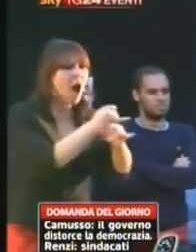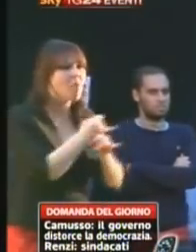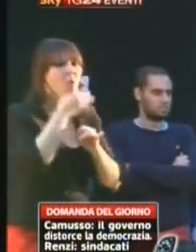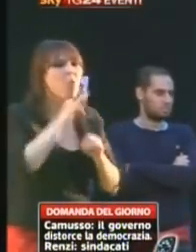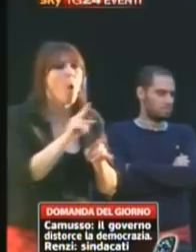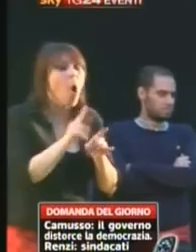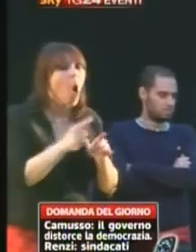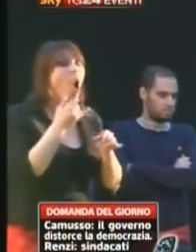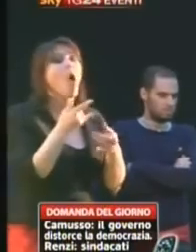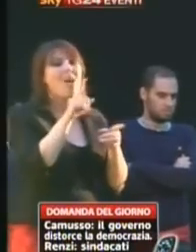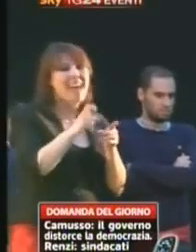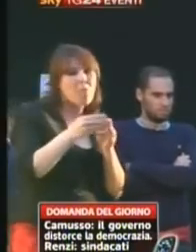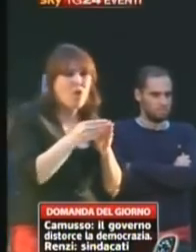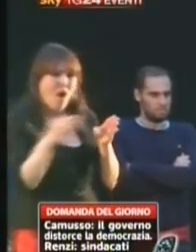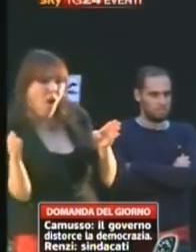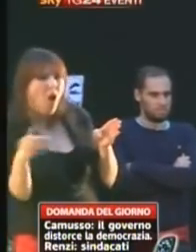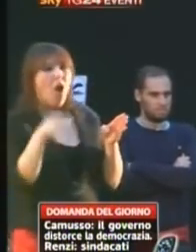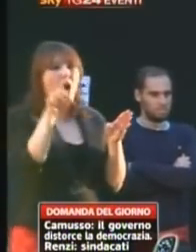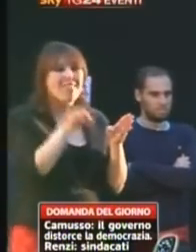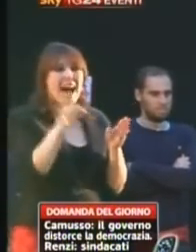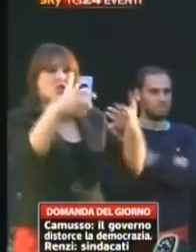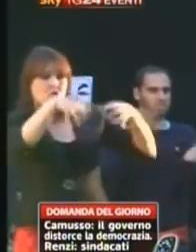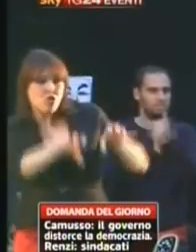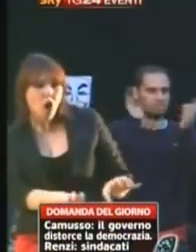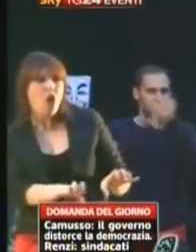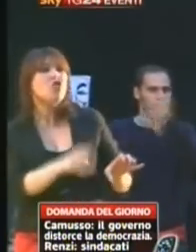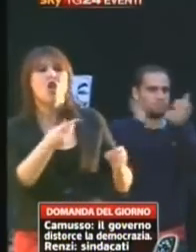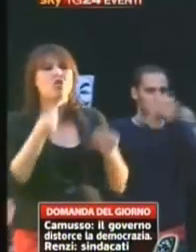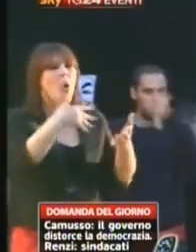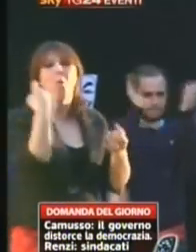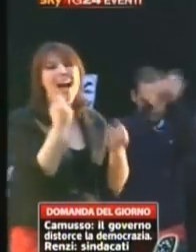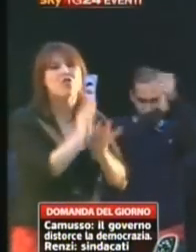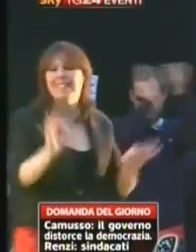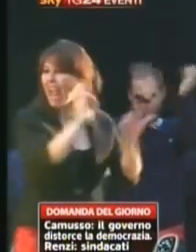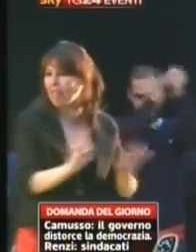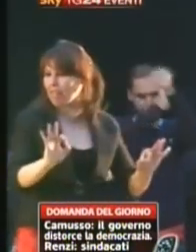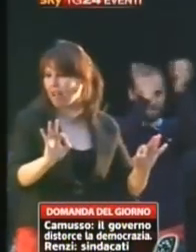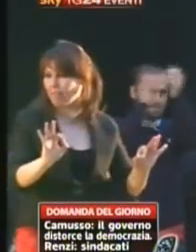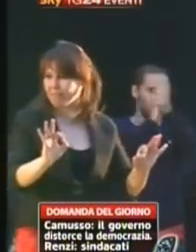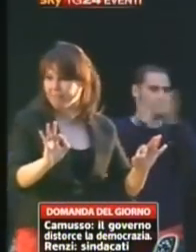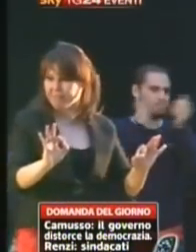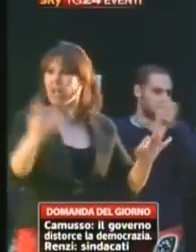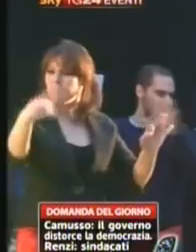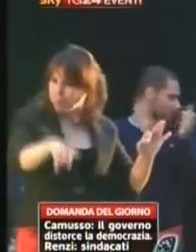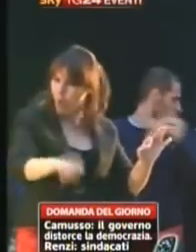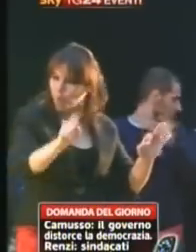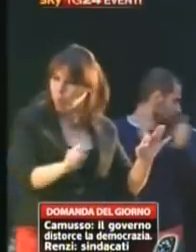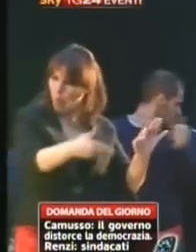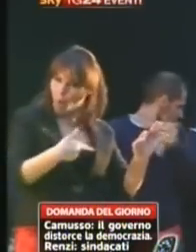ci allungate il debito, o ci diminuite il tasso di interesse, se no non vi diamo un cazzo di niente, va bene? Allora, si può fare